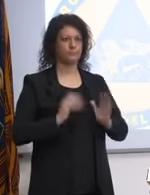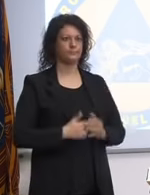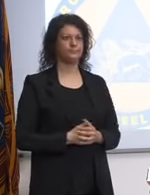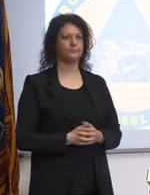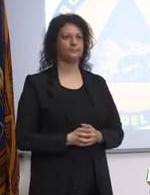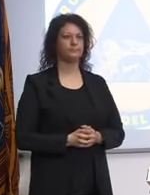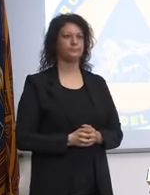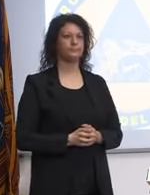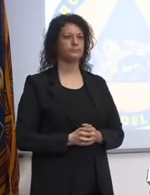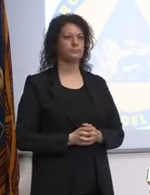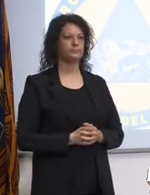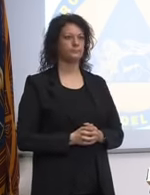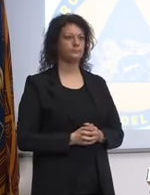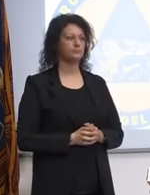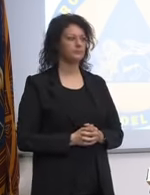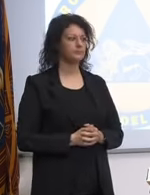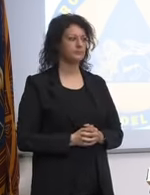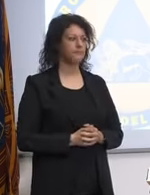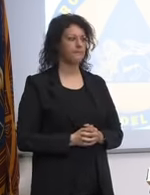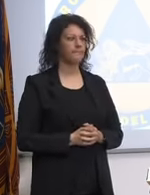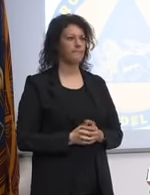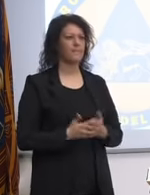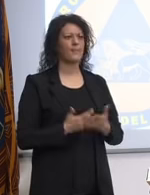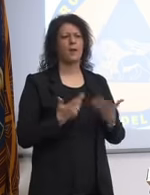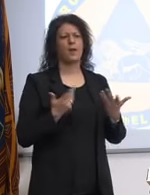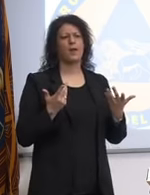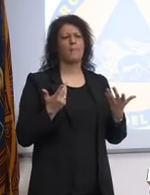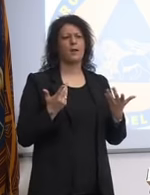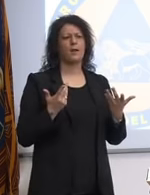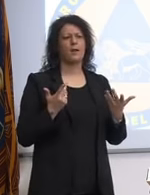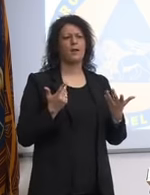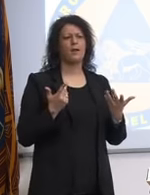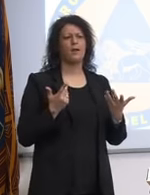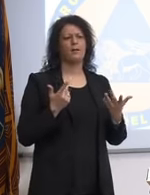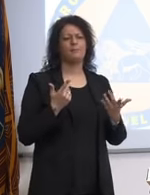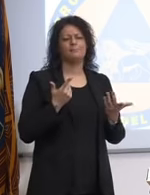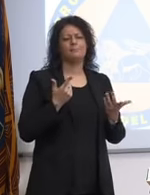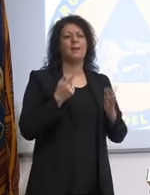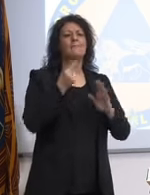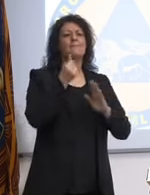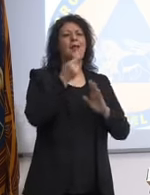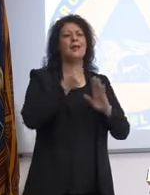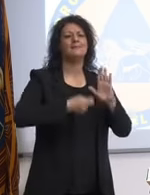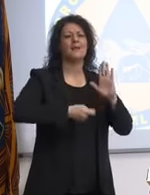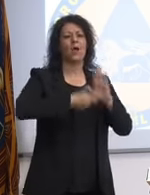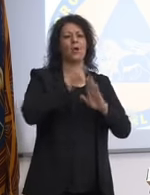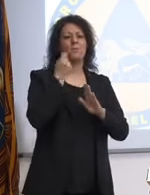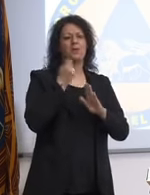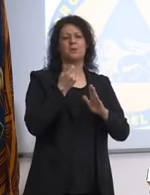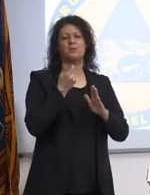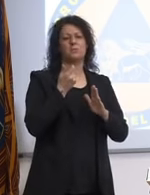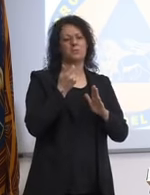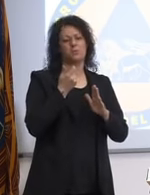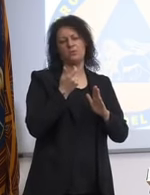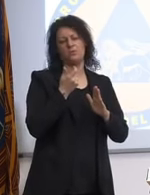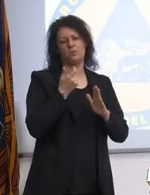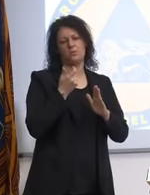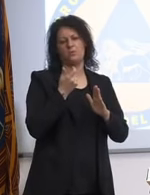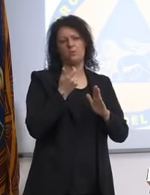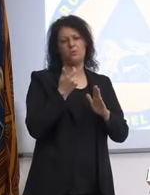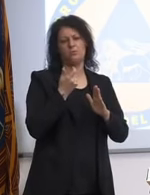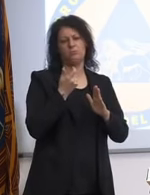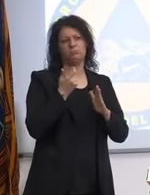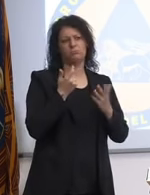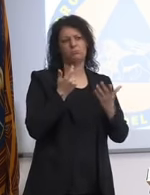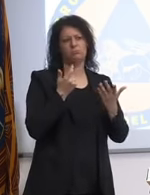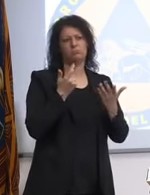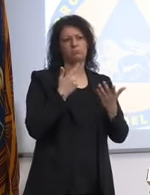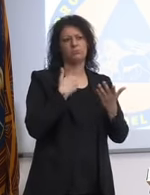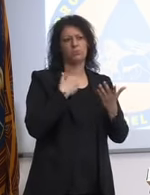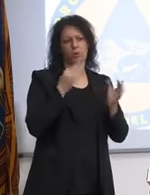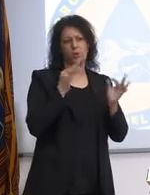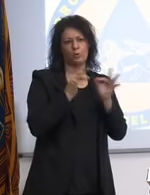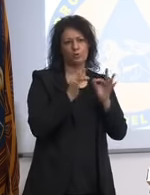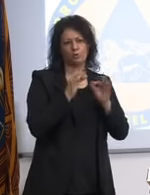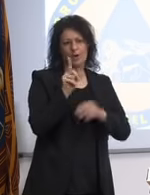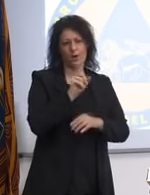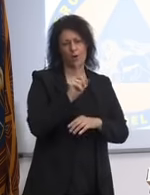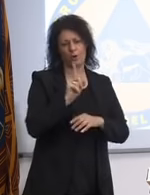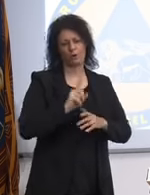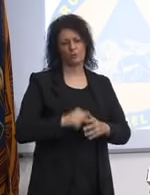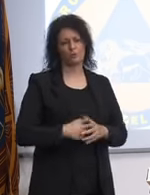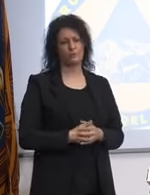Antonella Prigioni. E comunque non c'è nessuna ragione di aumentare i prezzi, questo è poco ma sicuro, cioè, se il tema è fanno bene, no,